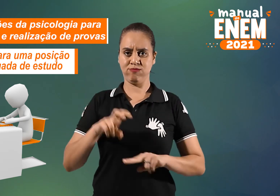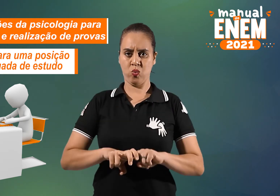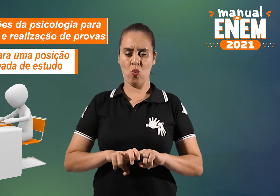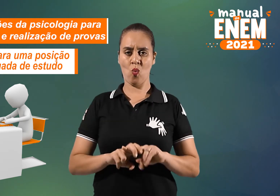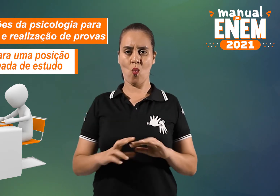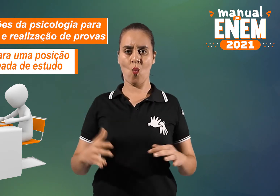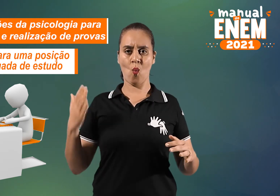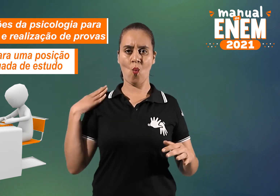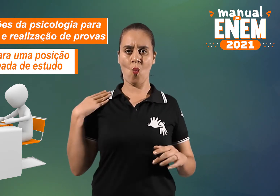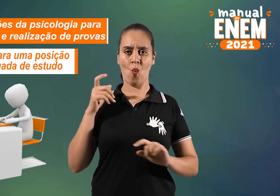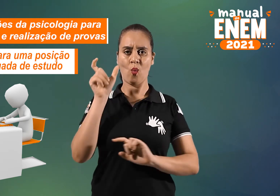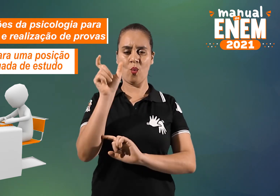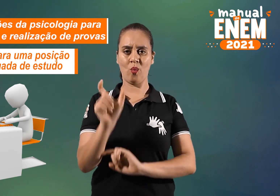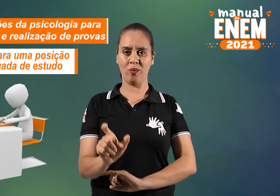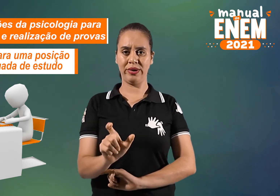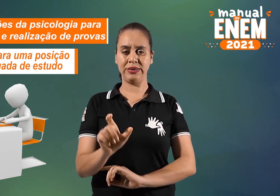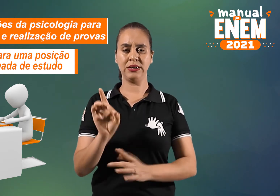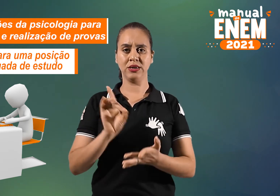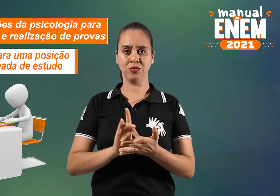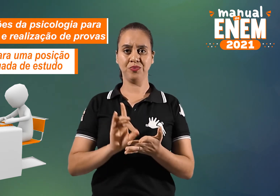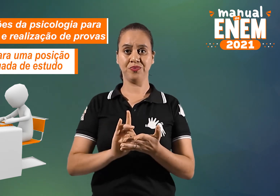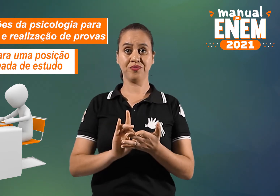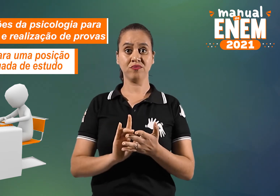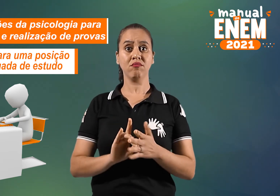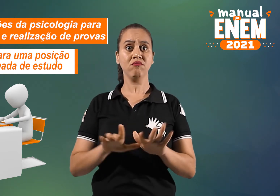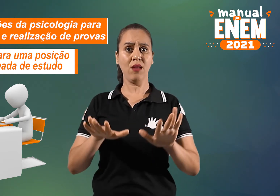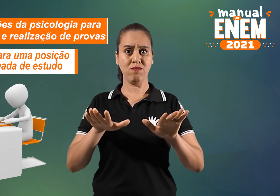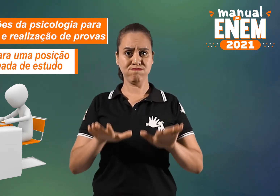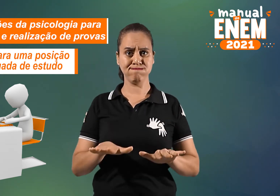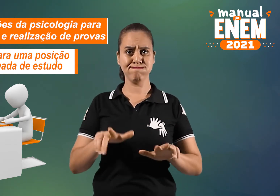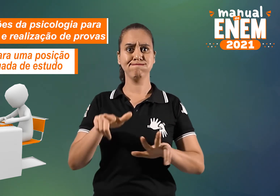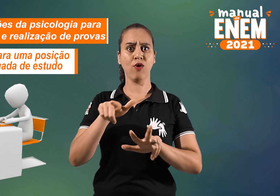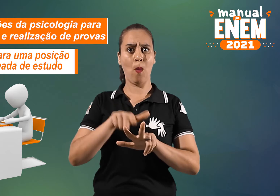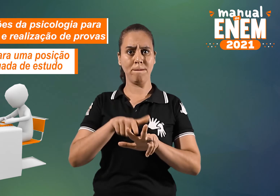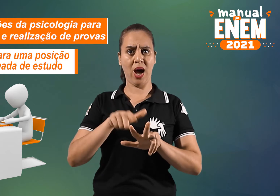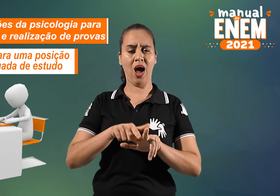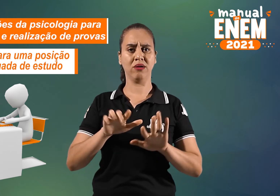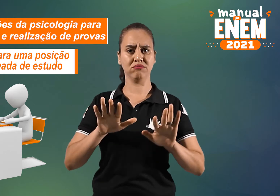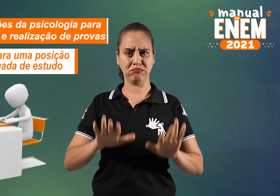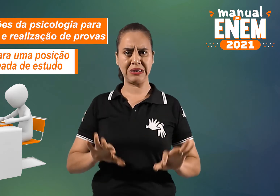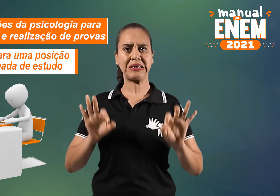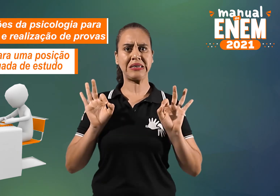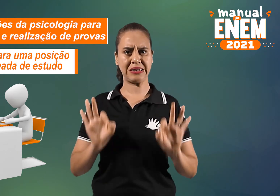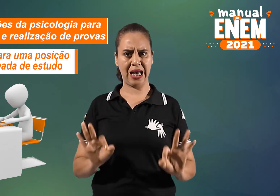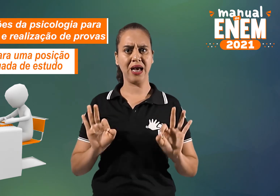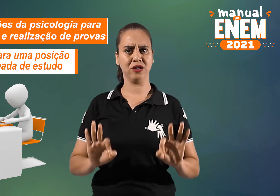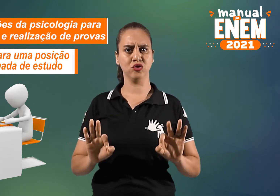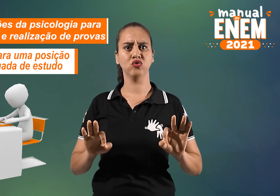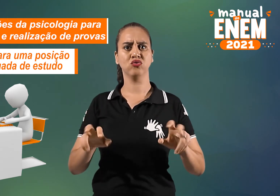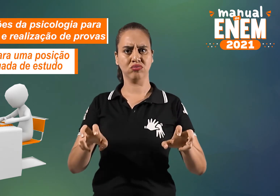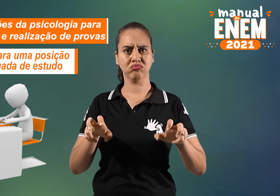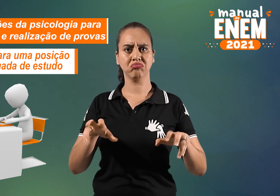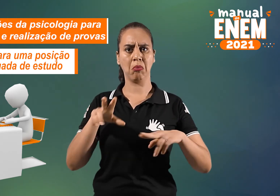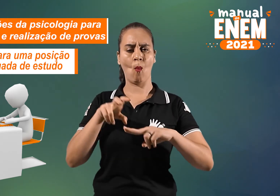na posição sentada. Mantenha os seus pés apoiados no chão ou sobre um suporte apropriado para o apoio dos